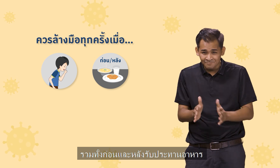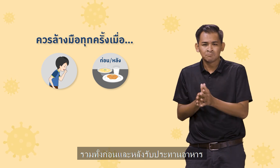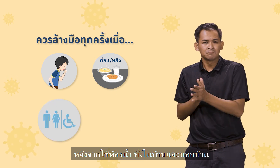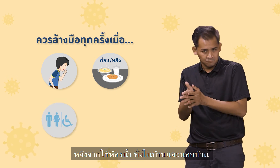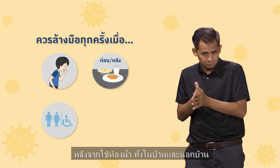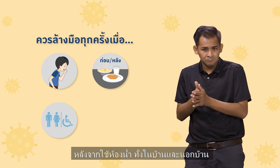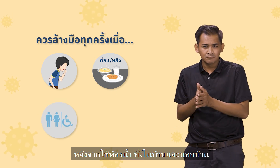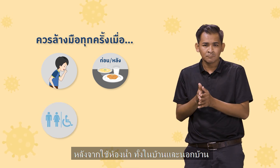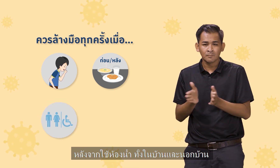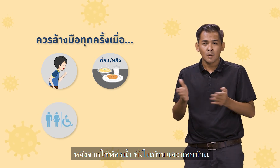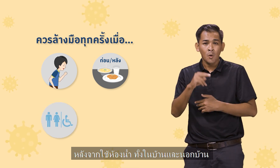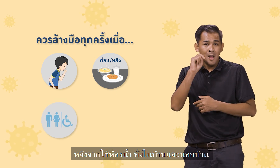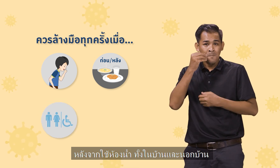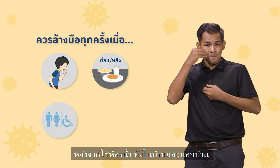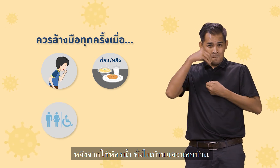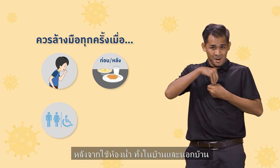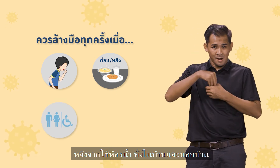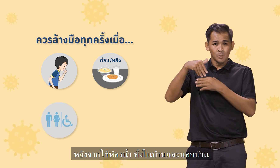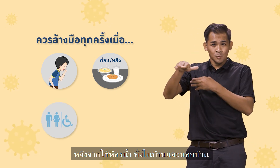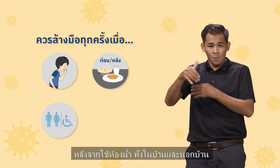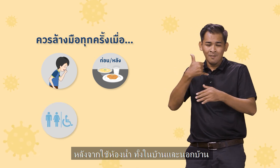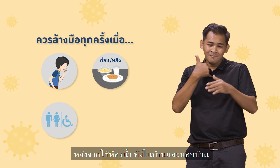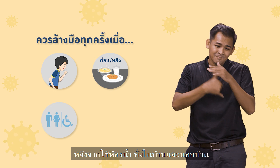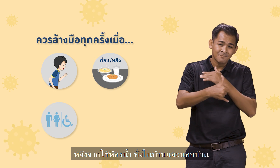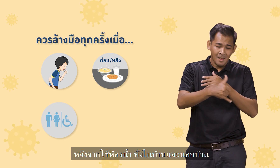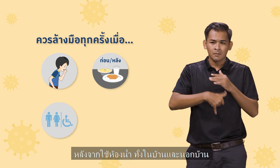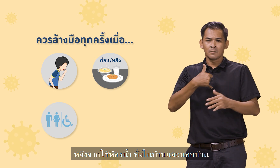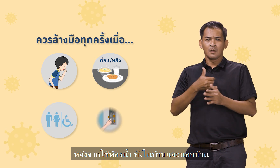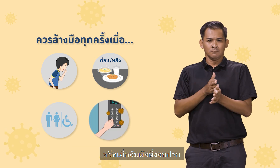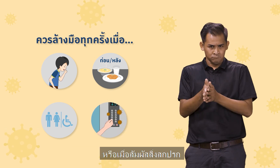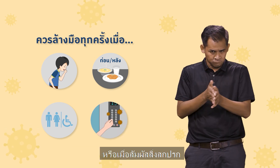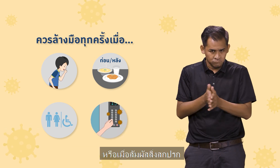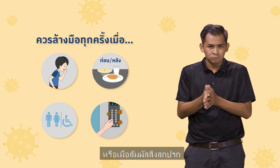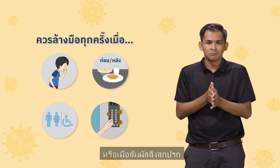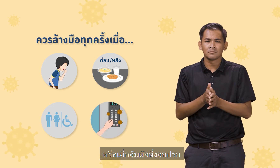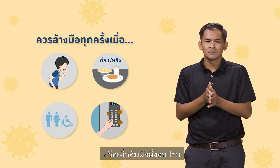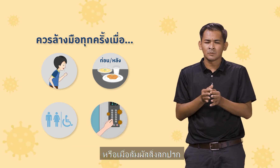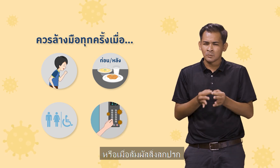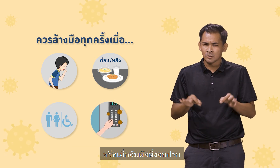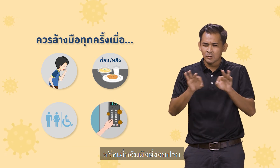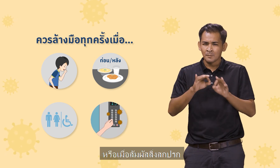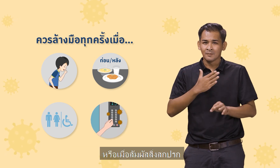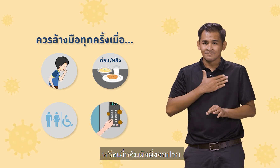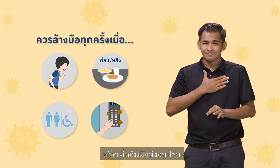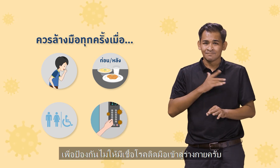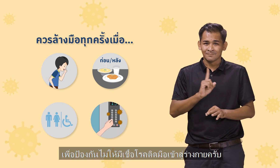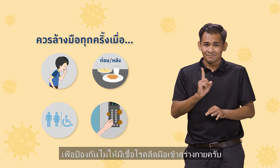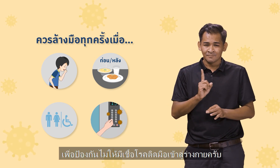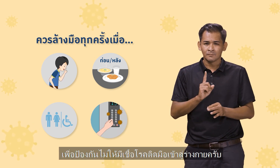หลังจากใช้ห้องน้ำทั้งในบ้านและนอกบ้านหรือเมื่อสัมผัสสิ่งสกปรกเพื่อป้องกันไ